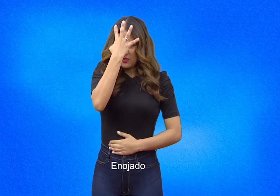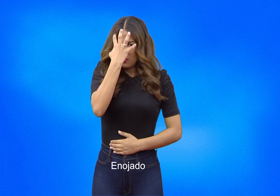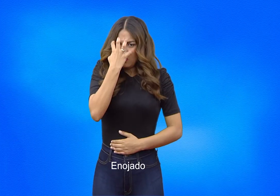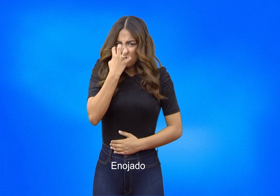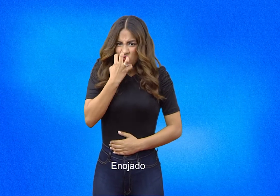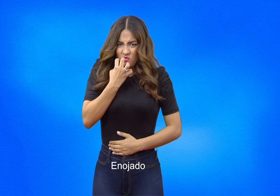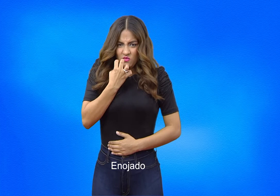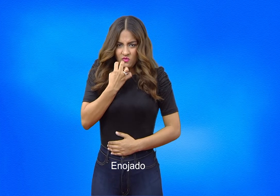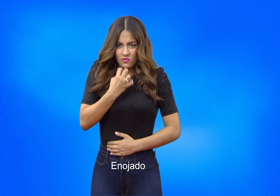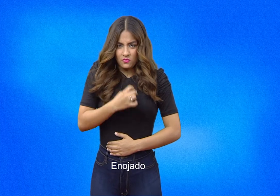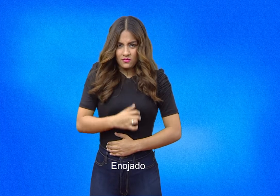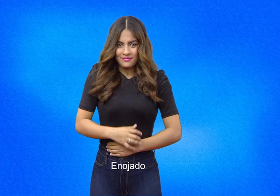Enojado.